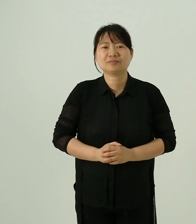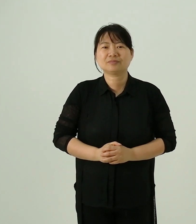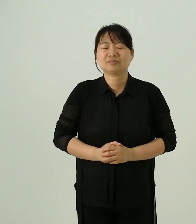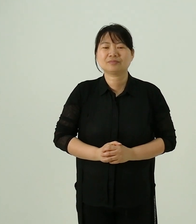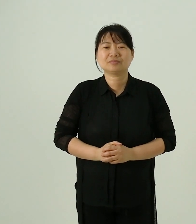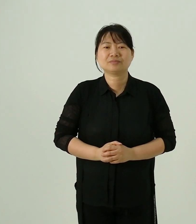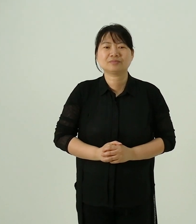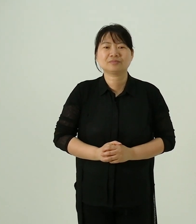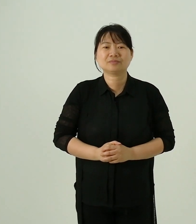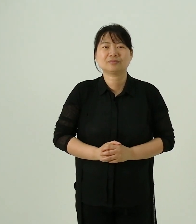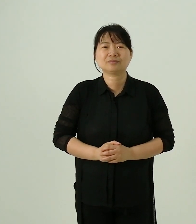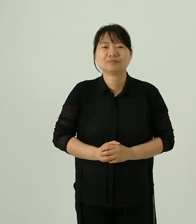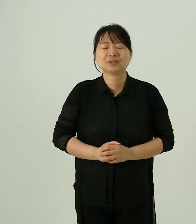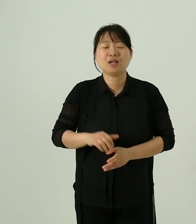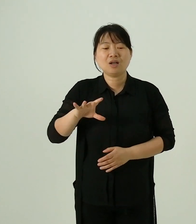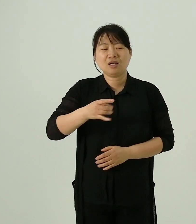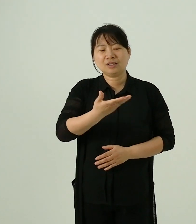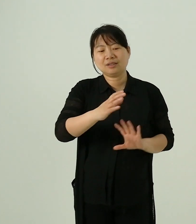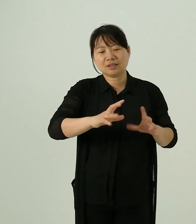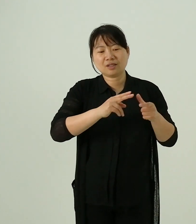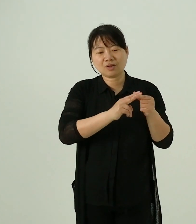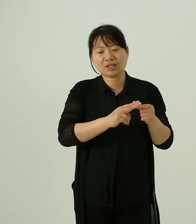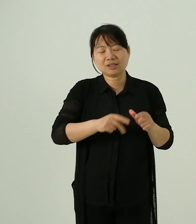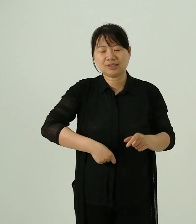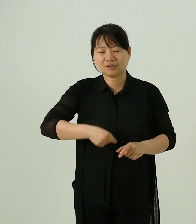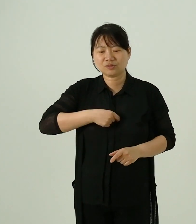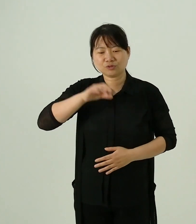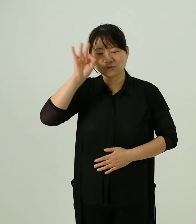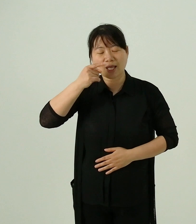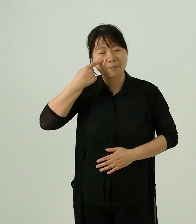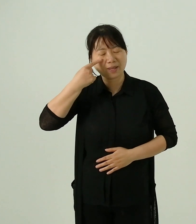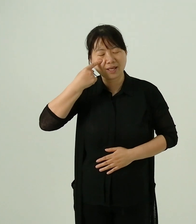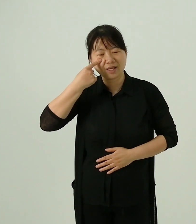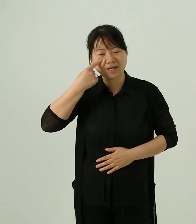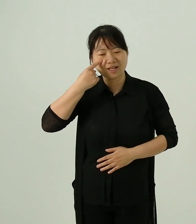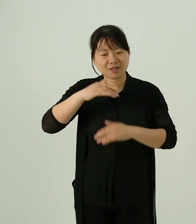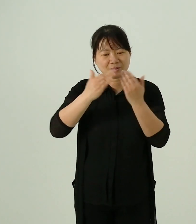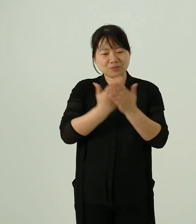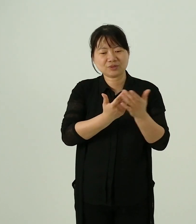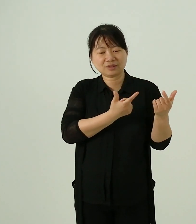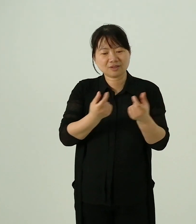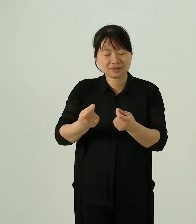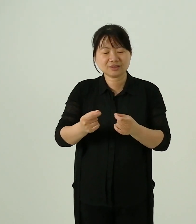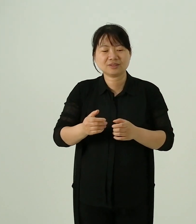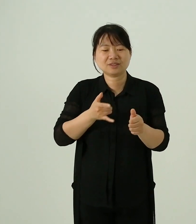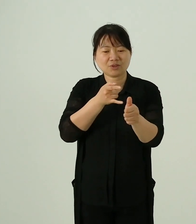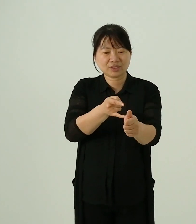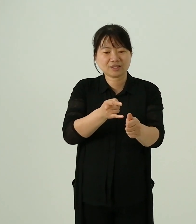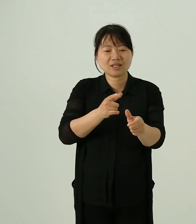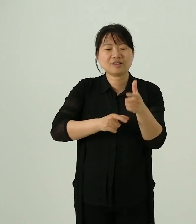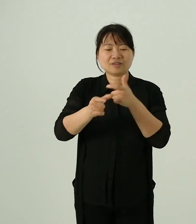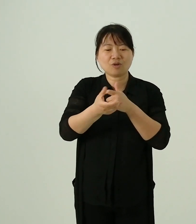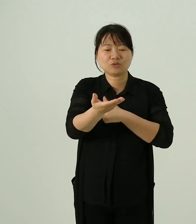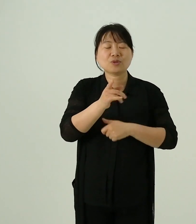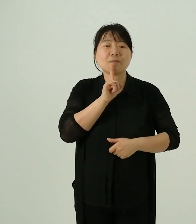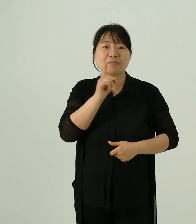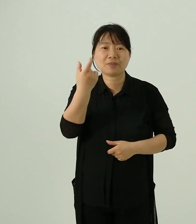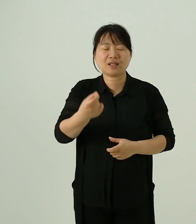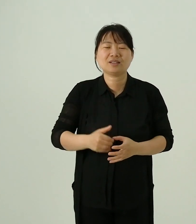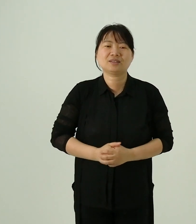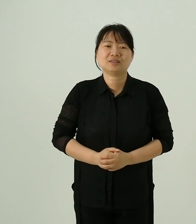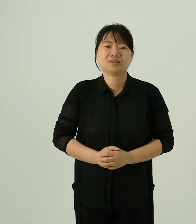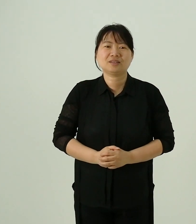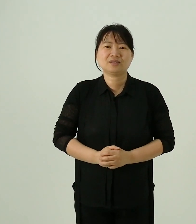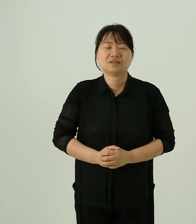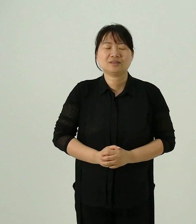그런즉 너희는 먼저 그의 나라와 그 의를 구하라. 그리하면 이 모든 것을 너희에게 더하시리라.